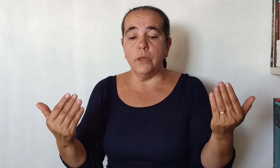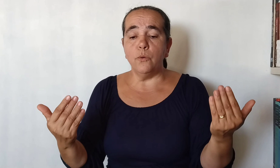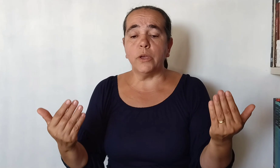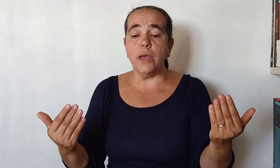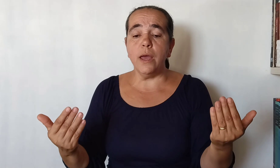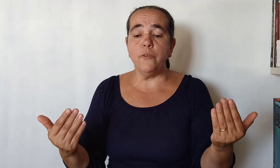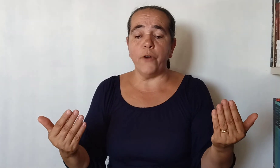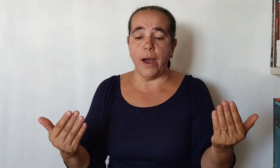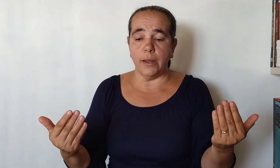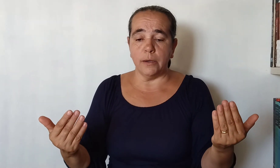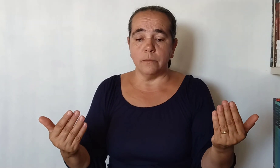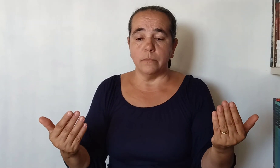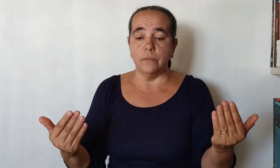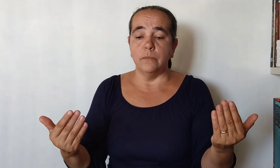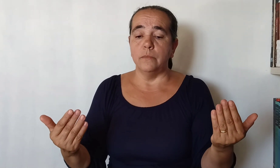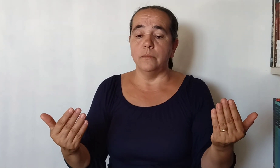o que ele fala?